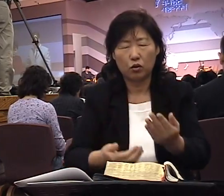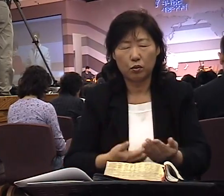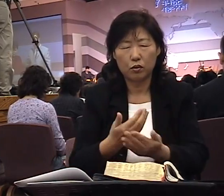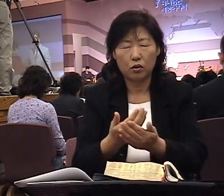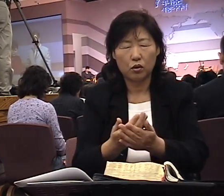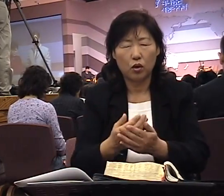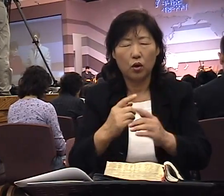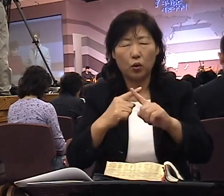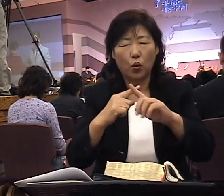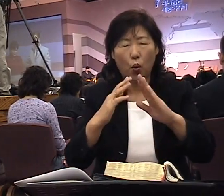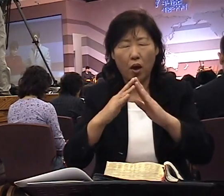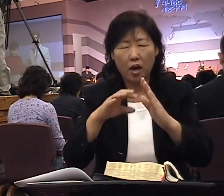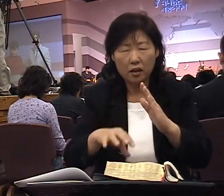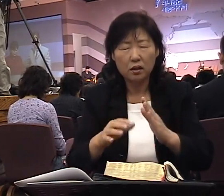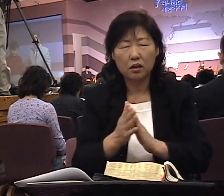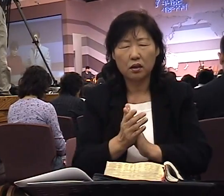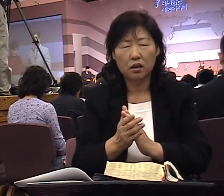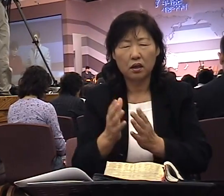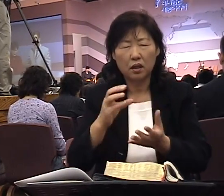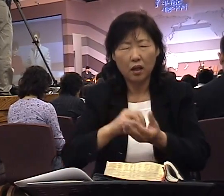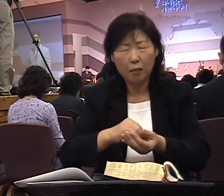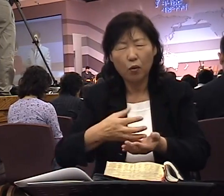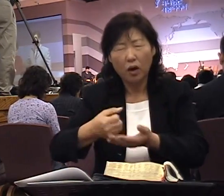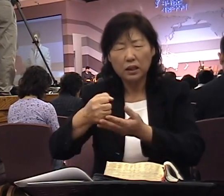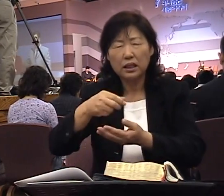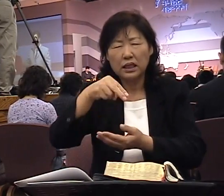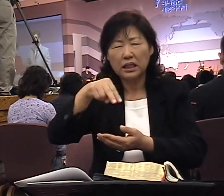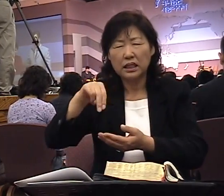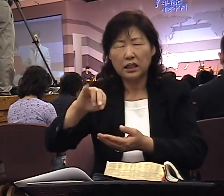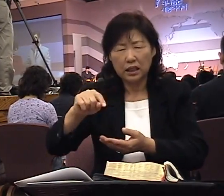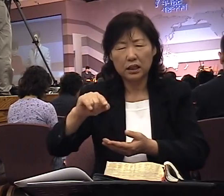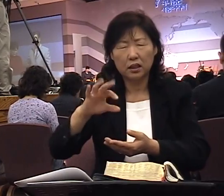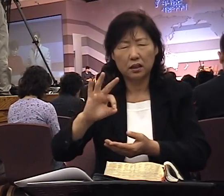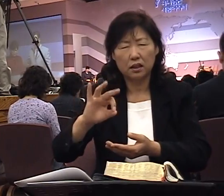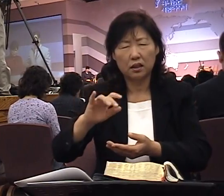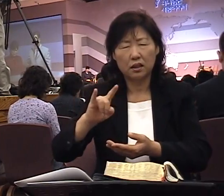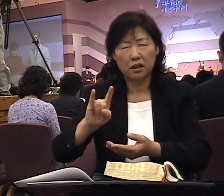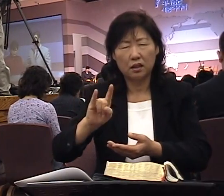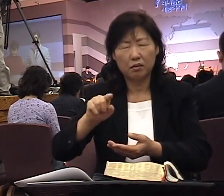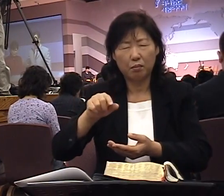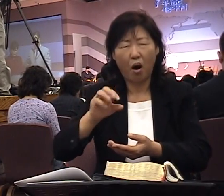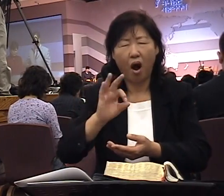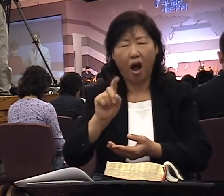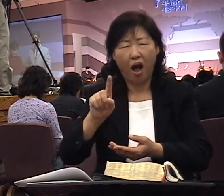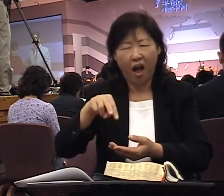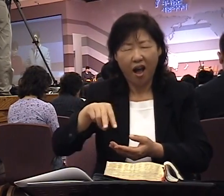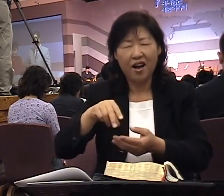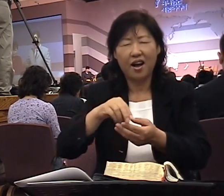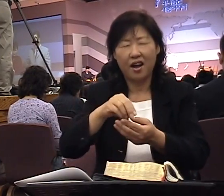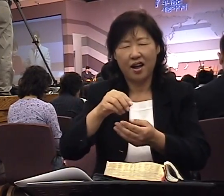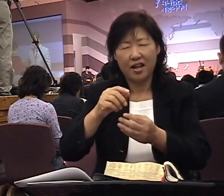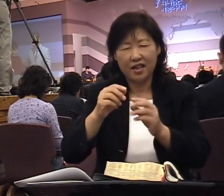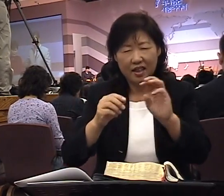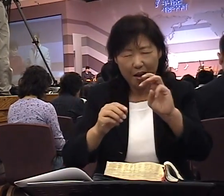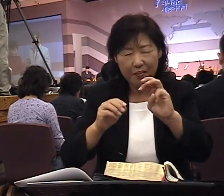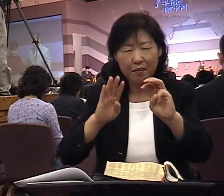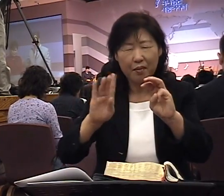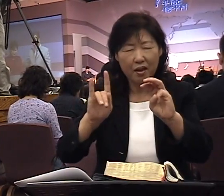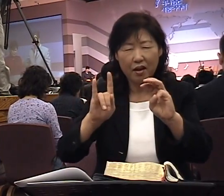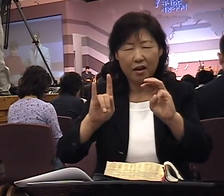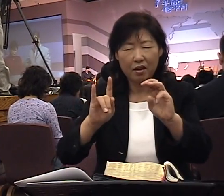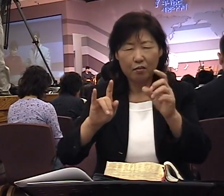아멘. 우리 교회에서 심고 가는 모든 씨앗들이 30배, 60배, 100배의 열매를 맺게 하여